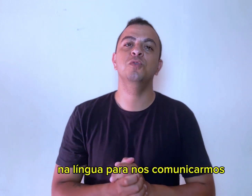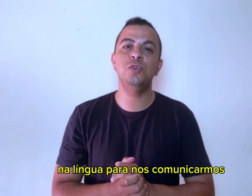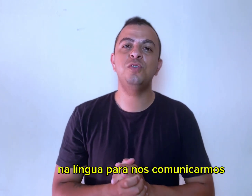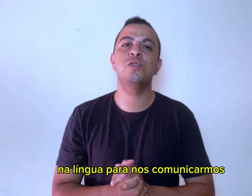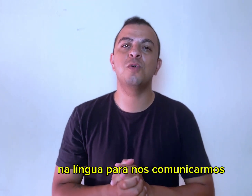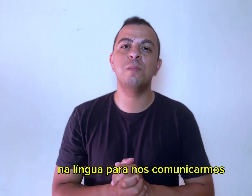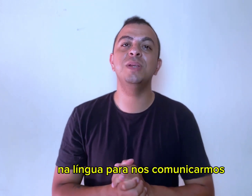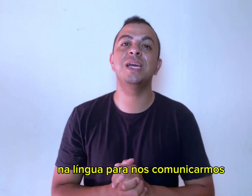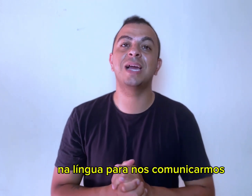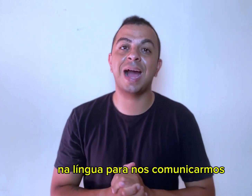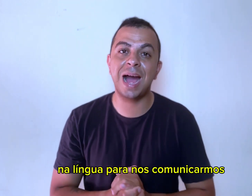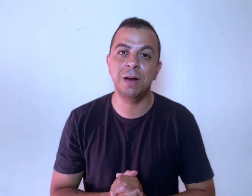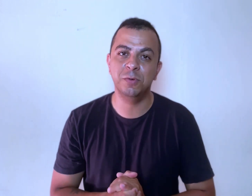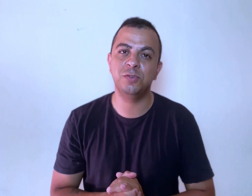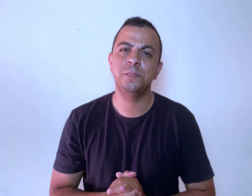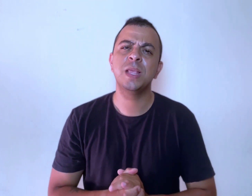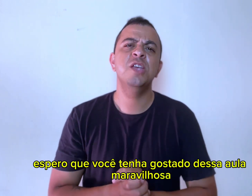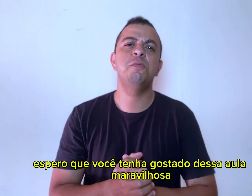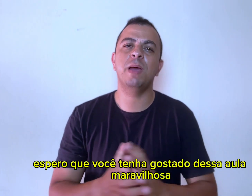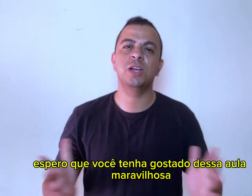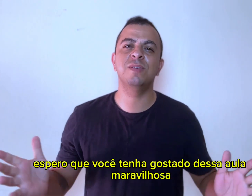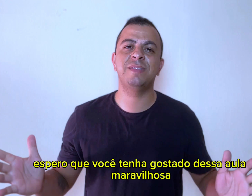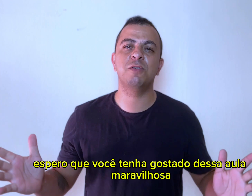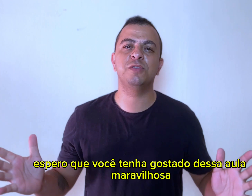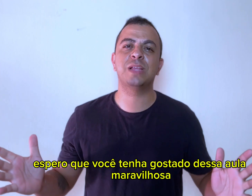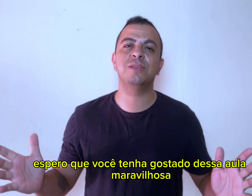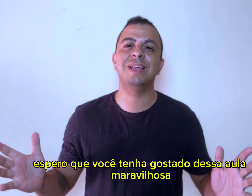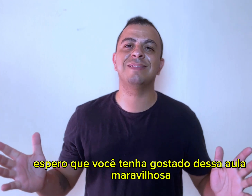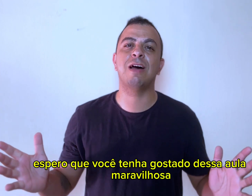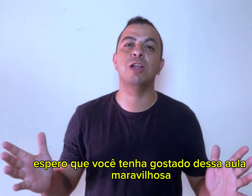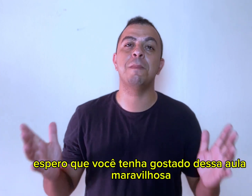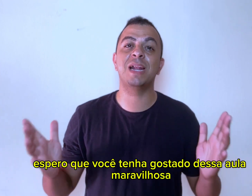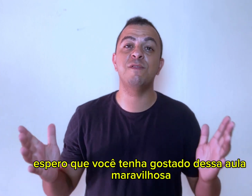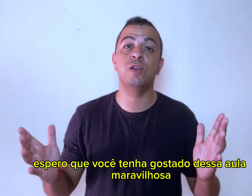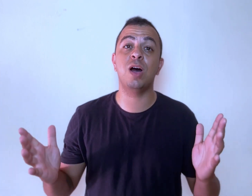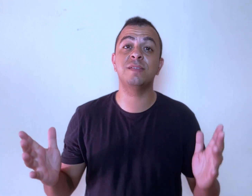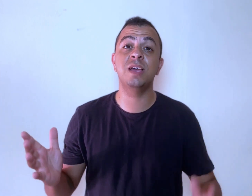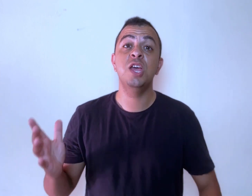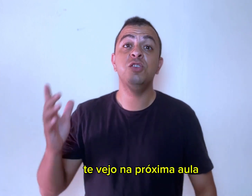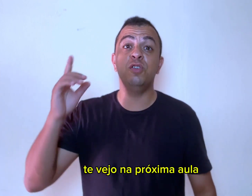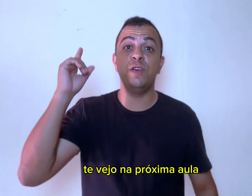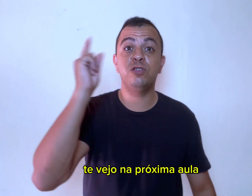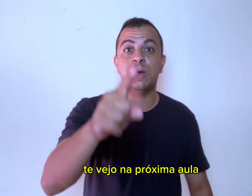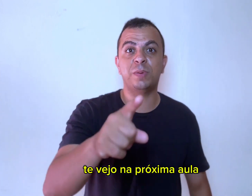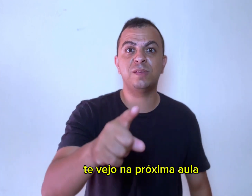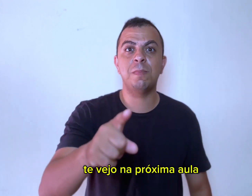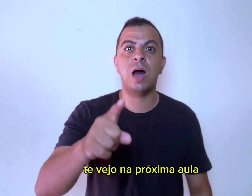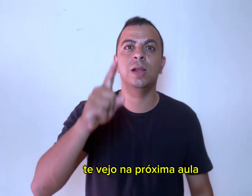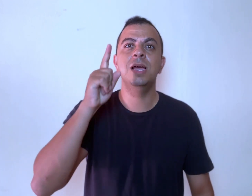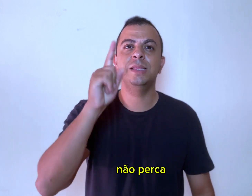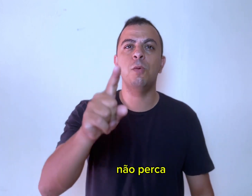nos comunicarmos. Espero que você tenha gostado dessa aula maravilhosa. Te vejo na próxima aula. Não